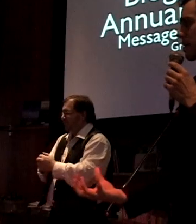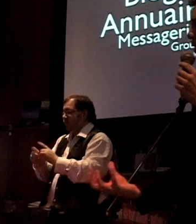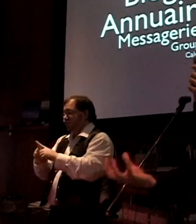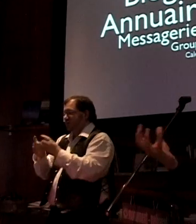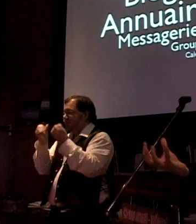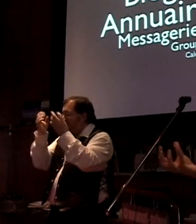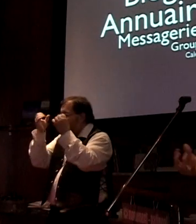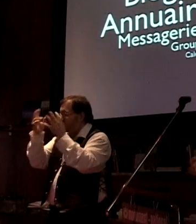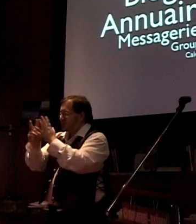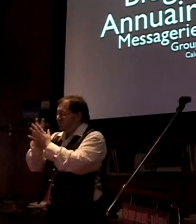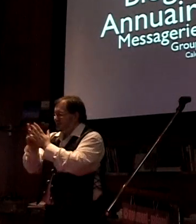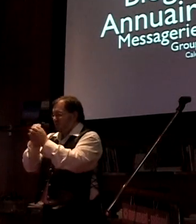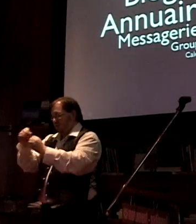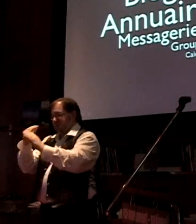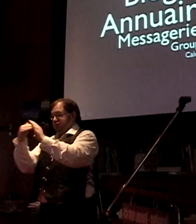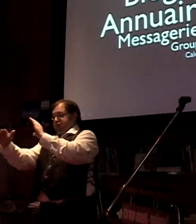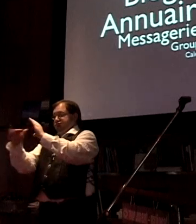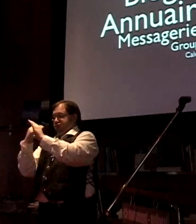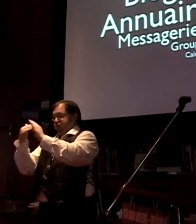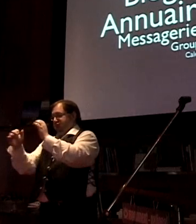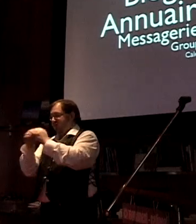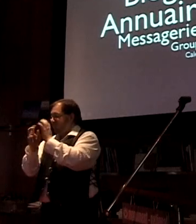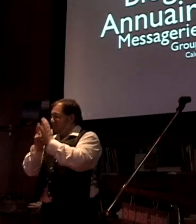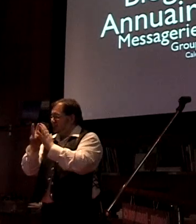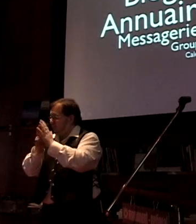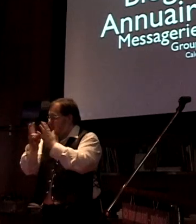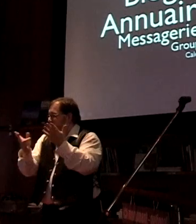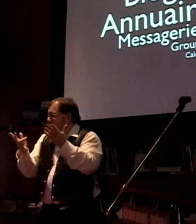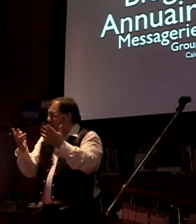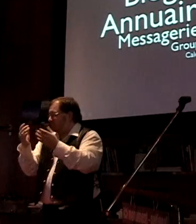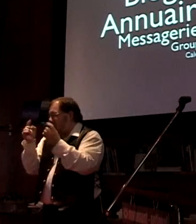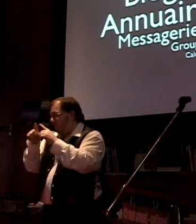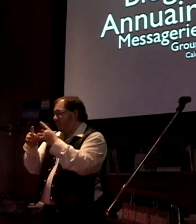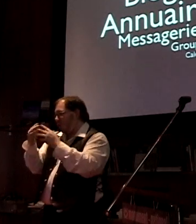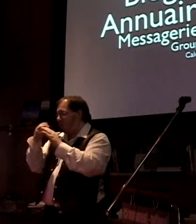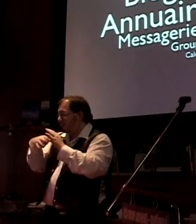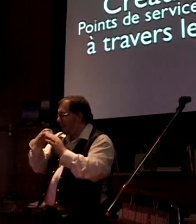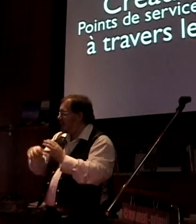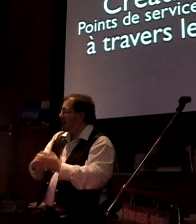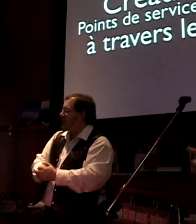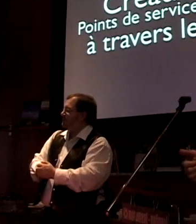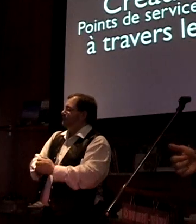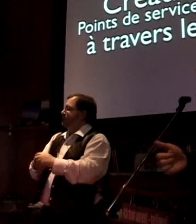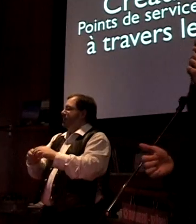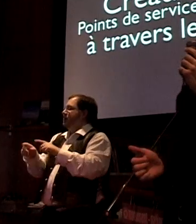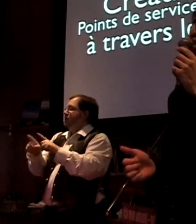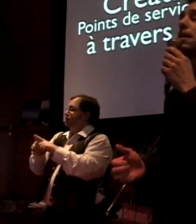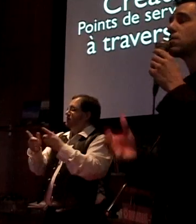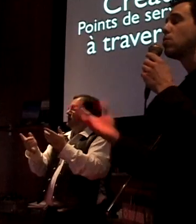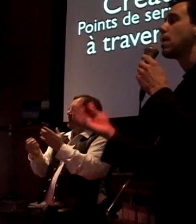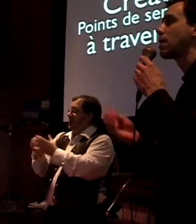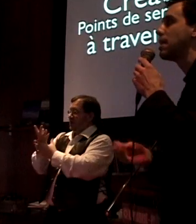signes. Très important. Des blogs, des annuaires, messagerie vidéo, donc pouvoir envoyer des messages, mais en LSQ, en langue des